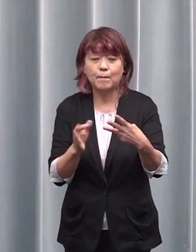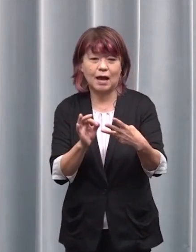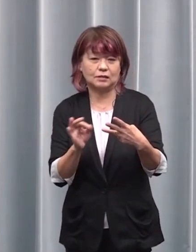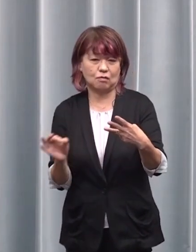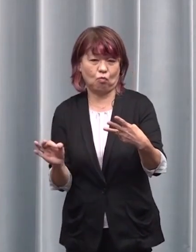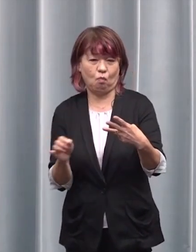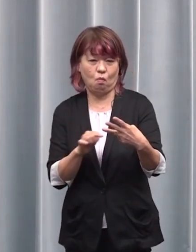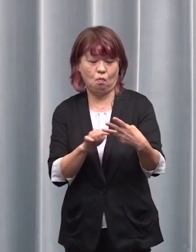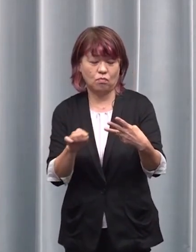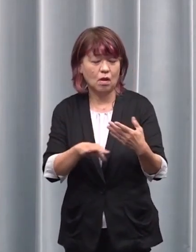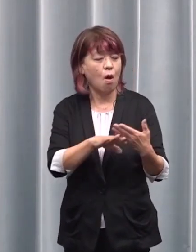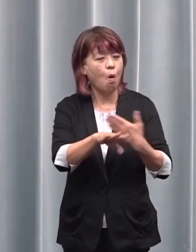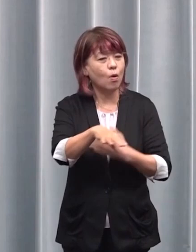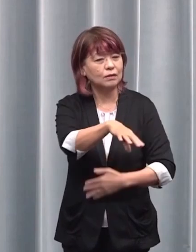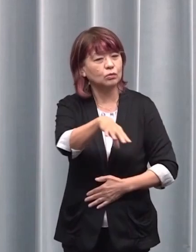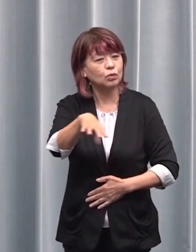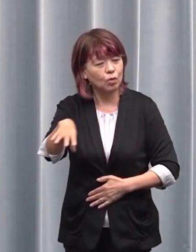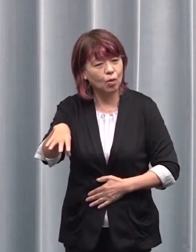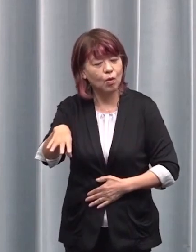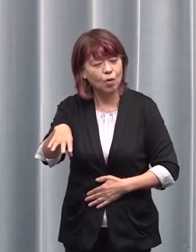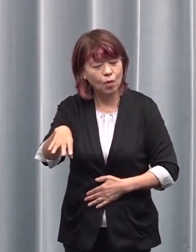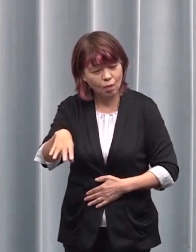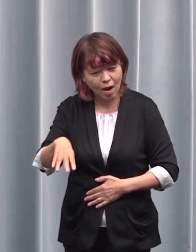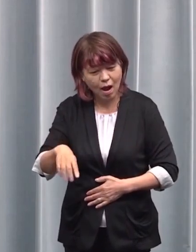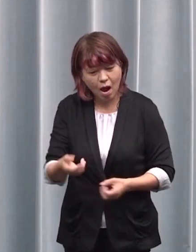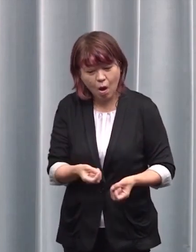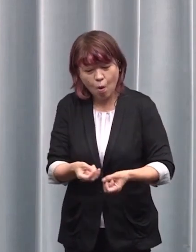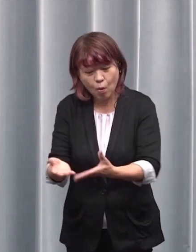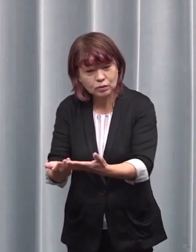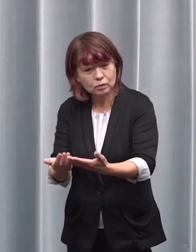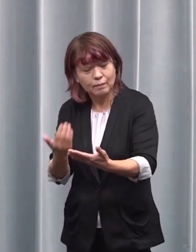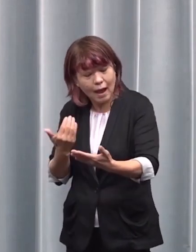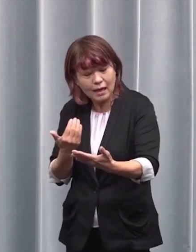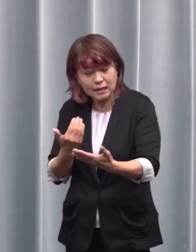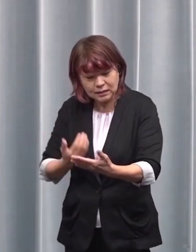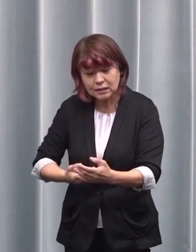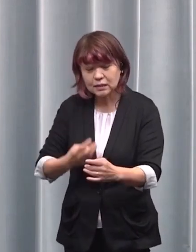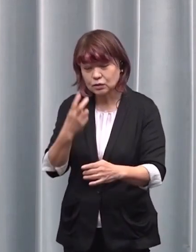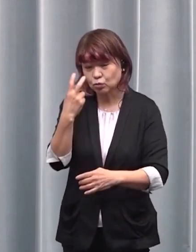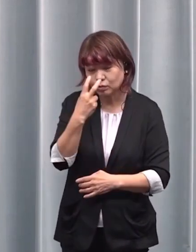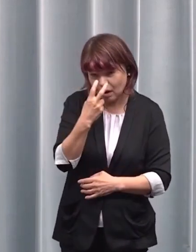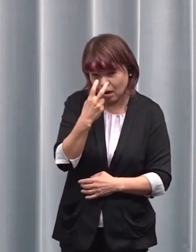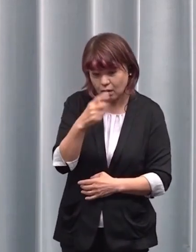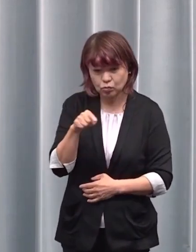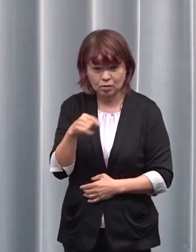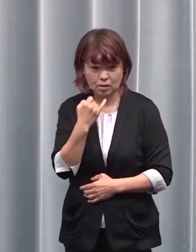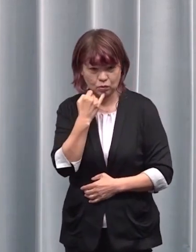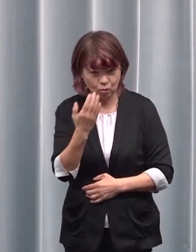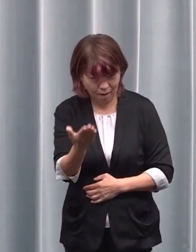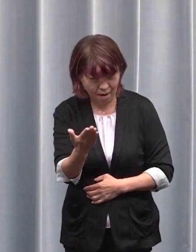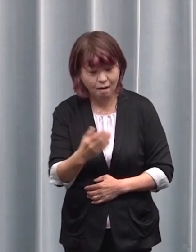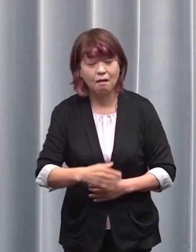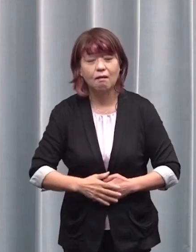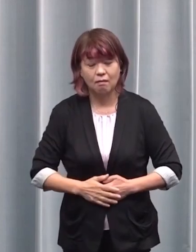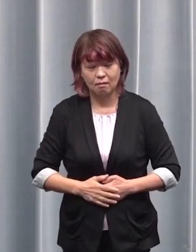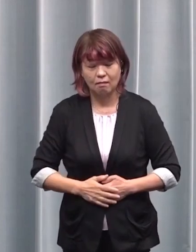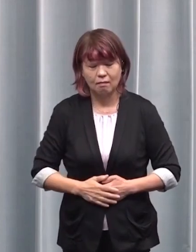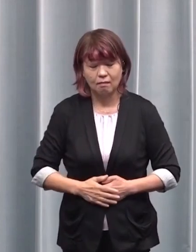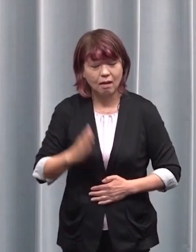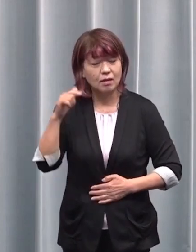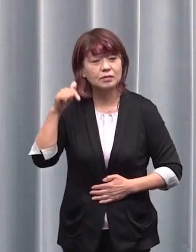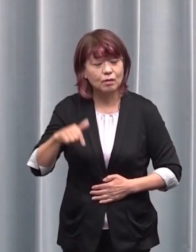他のタンク群については放出前に順次測定ということでいいかということと、それから政府が再三30年後に廃炉完了